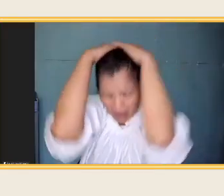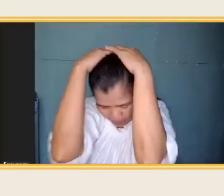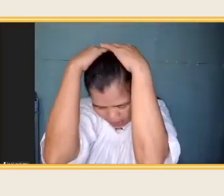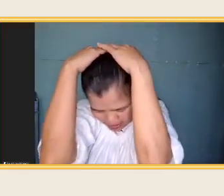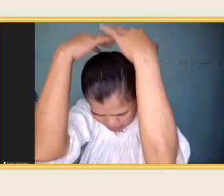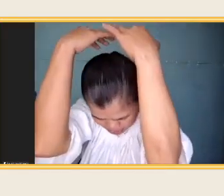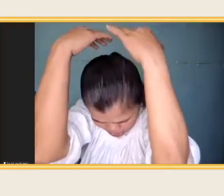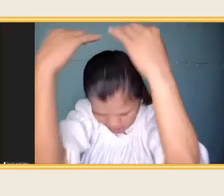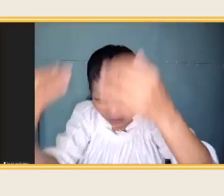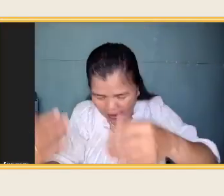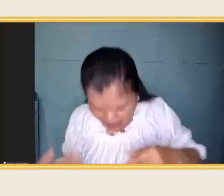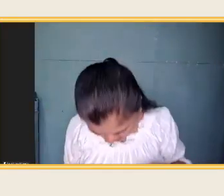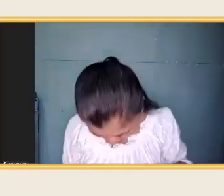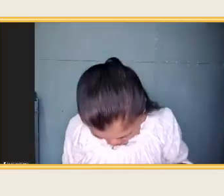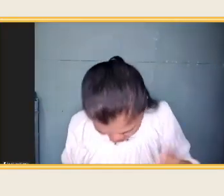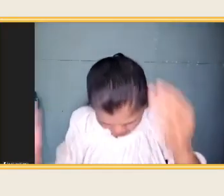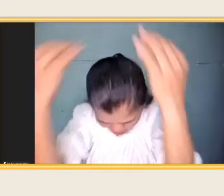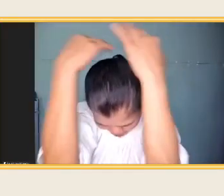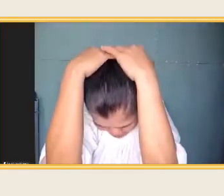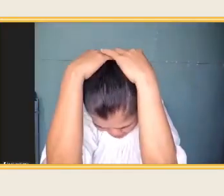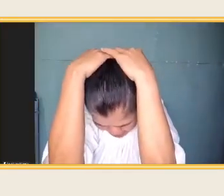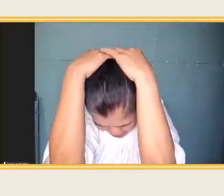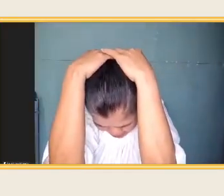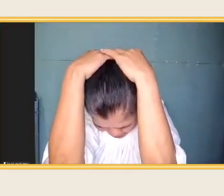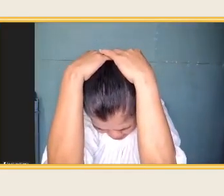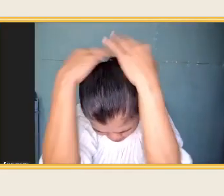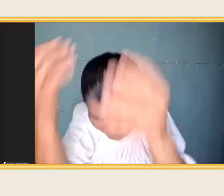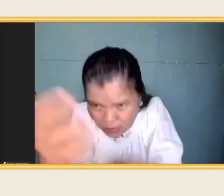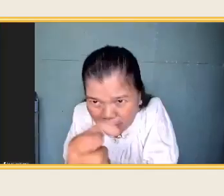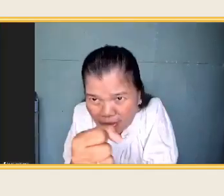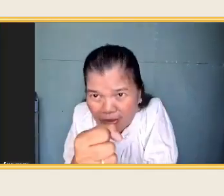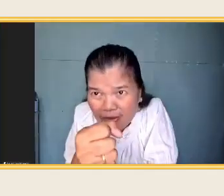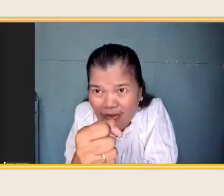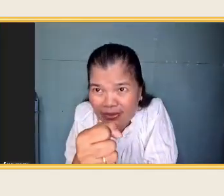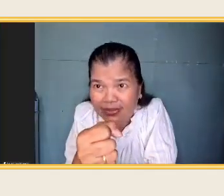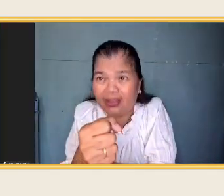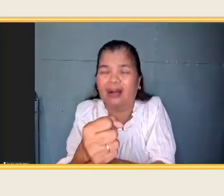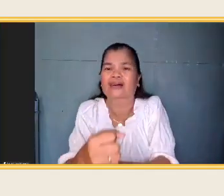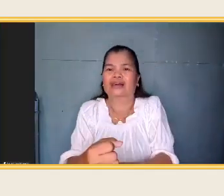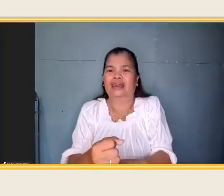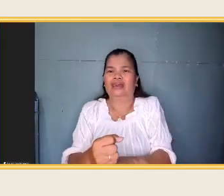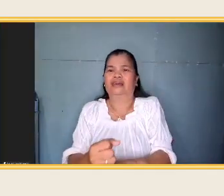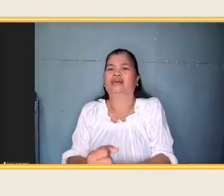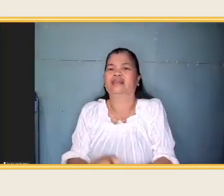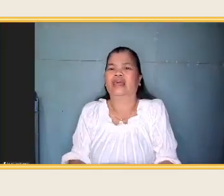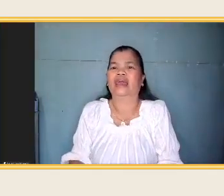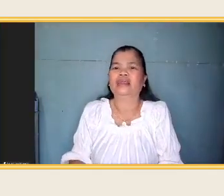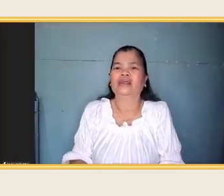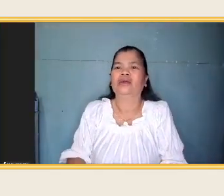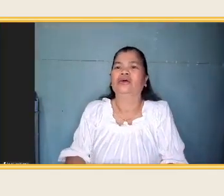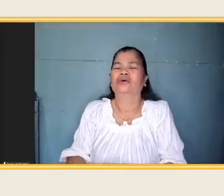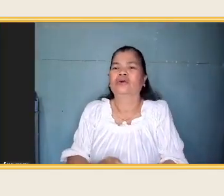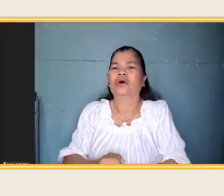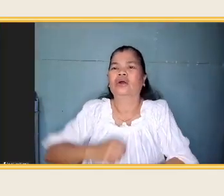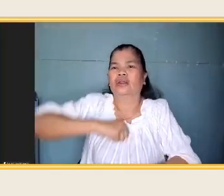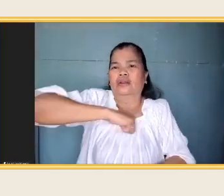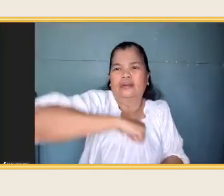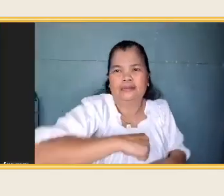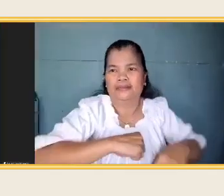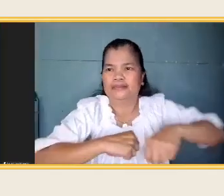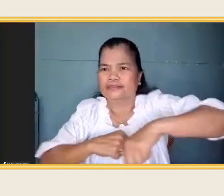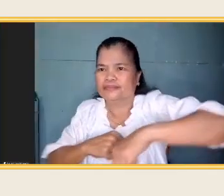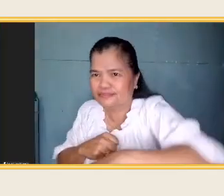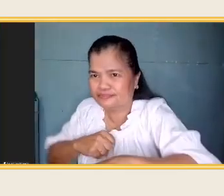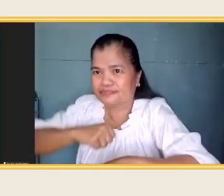yung bababa na, tapos duck, cover, and hold. Okay. Then, crawl.